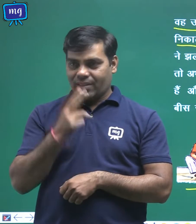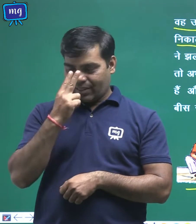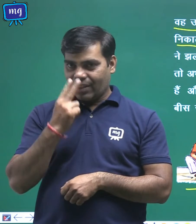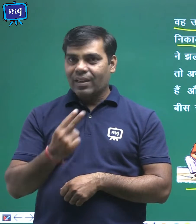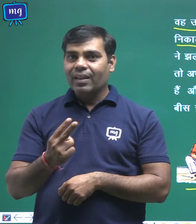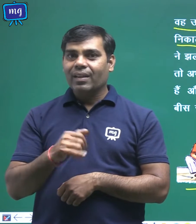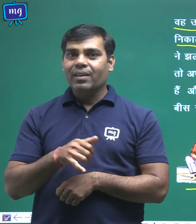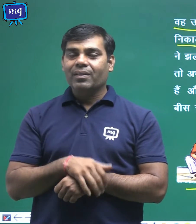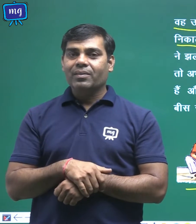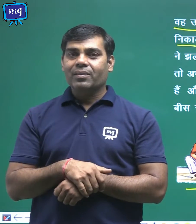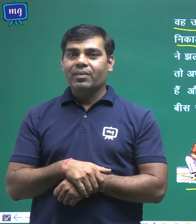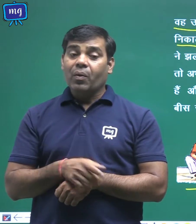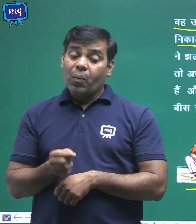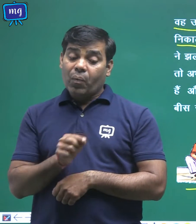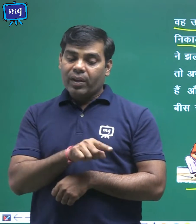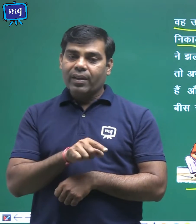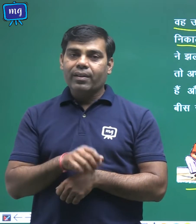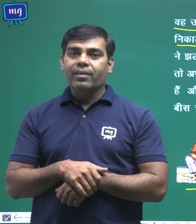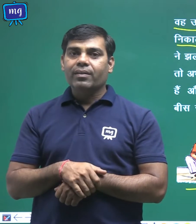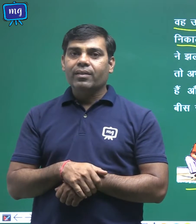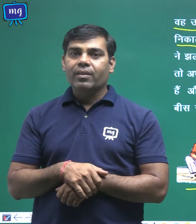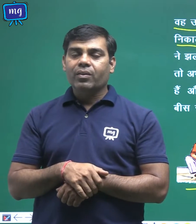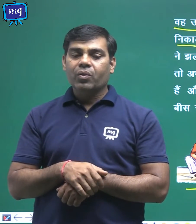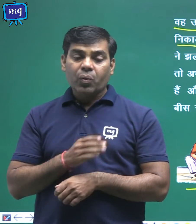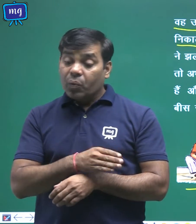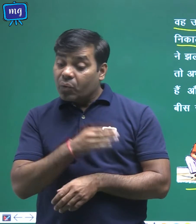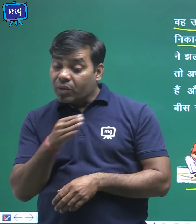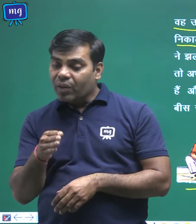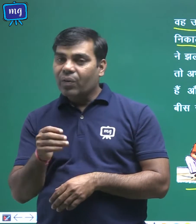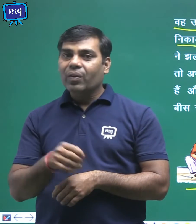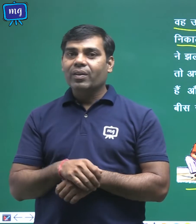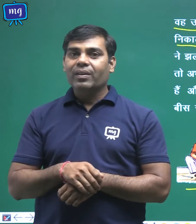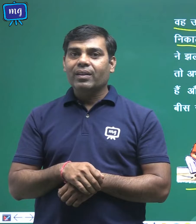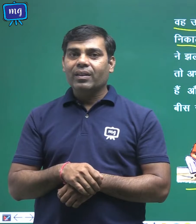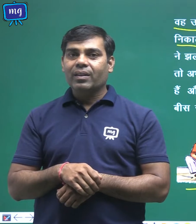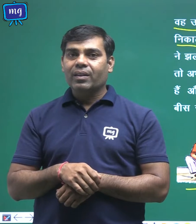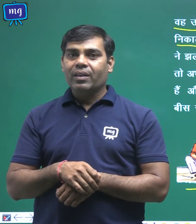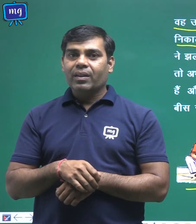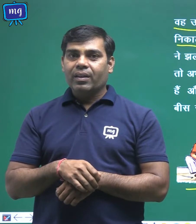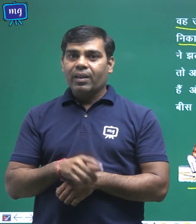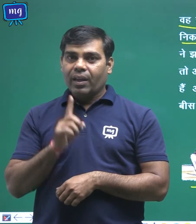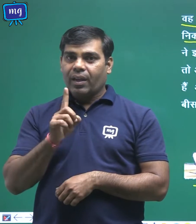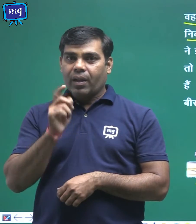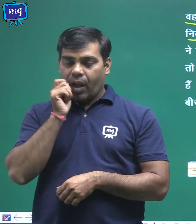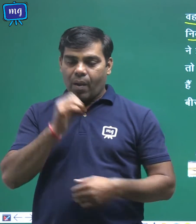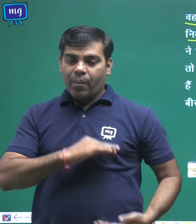देख रहे हैं। वहीं दूसरी ओर एक बेटे को